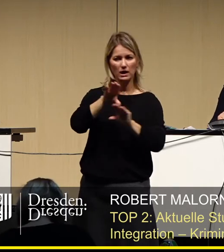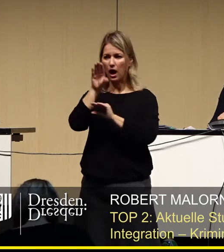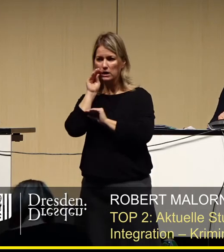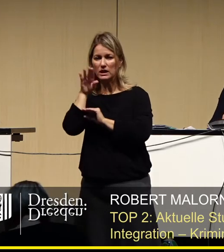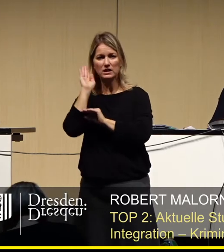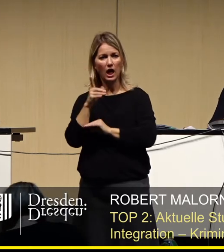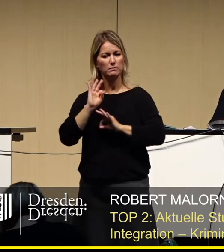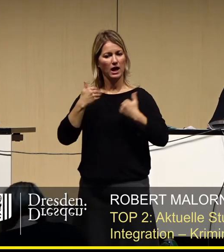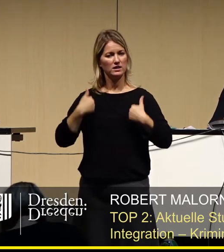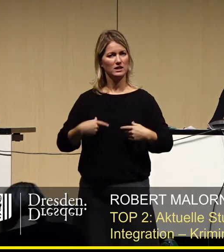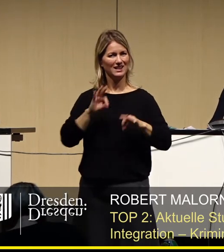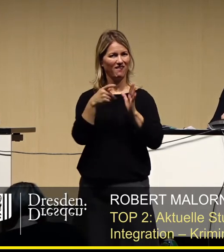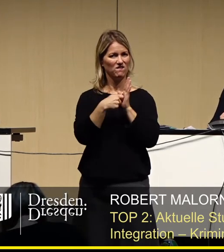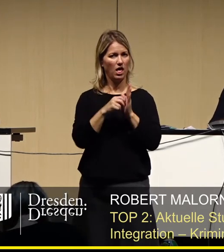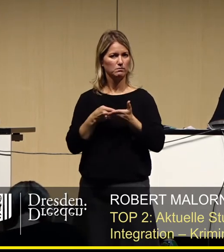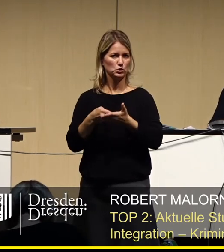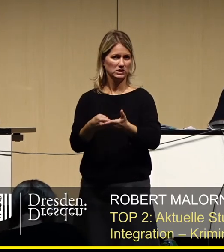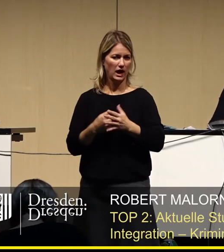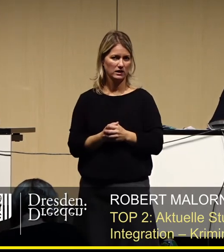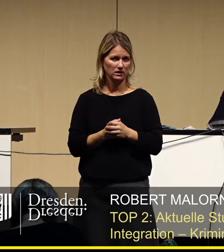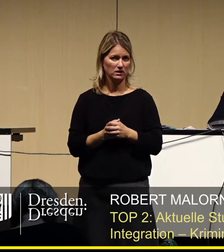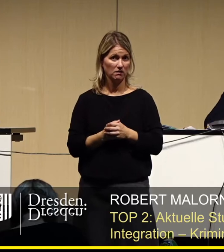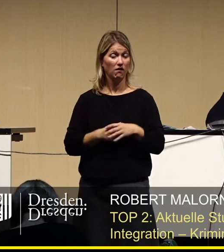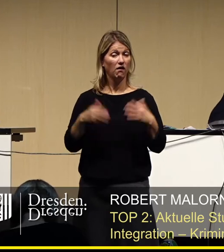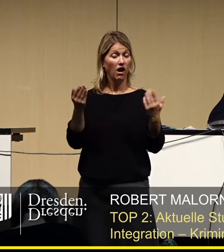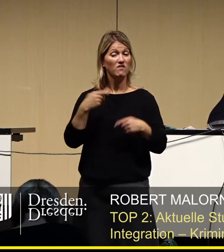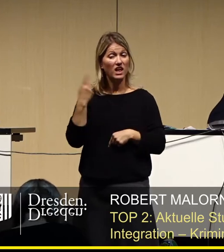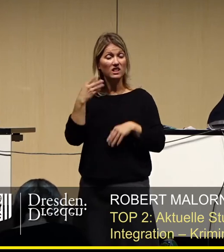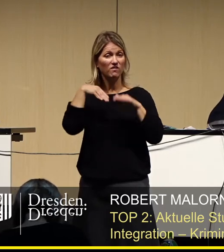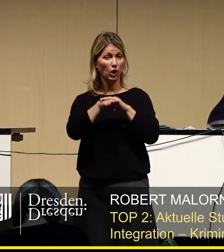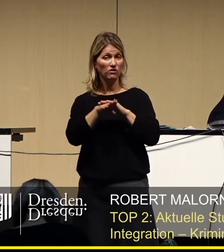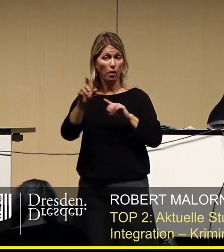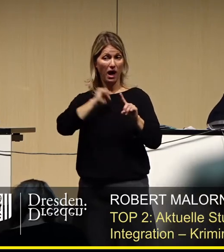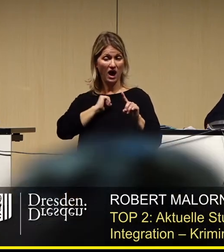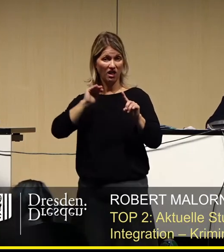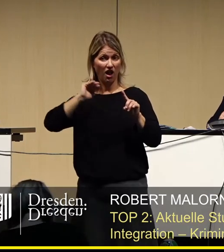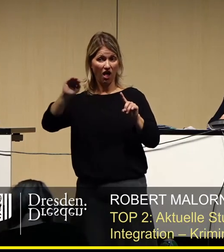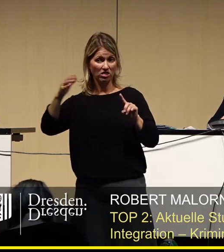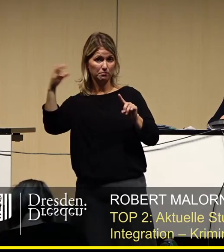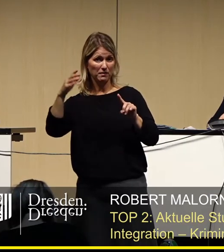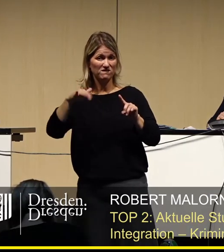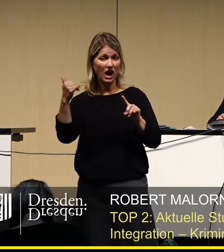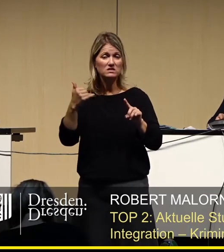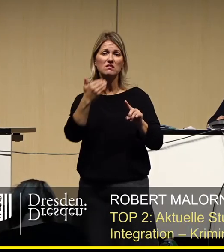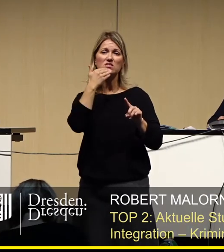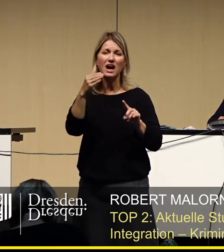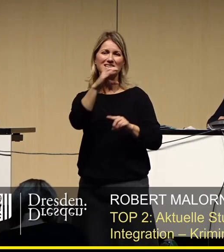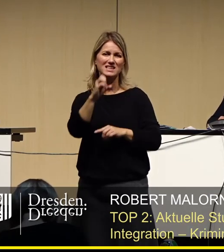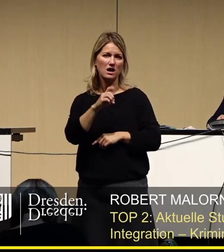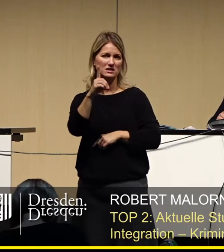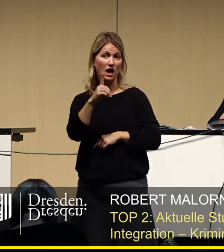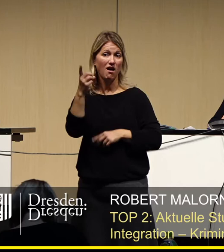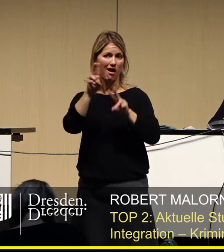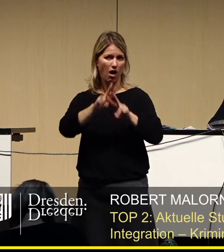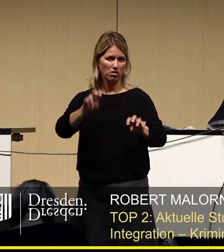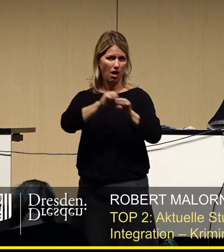vermitteln. Wenn queere Geflüchtete vor ihren eigenen geflüchteten Landsleuten geschützt werden müssen, an der Stelle vielen Dank an den CSD-EV, der das Ganze ehrenamtlich